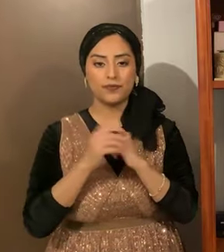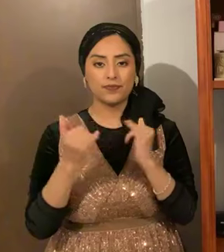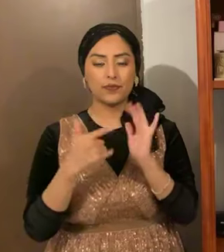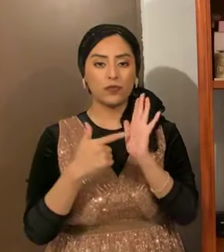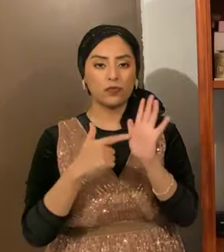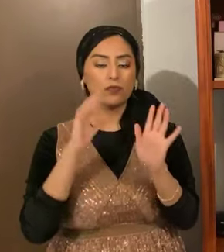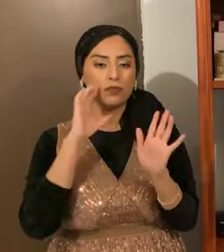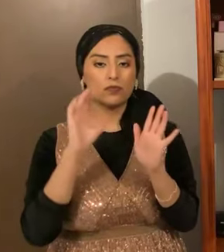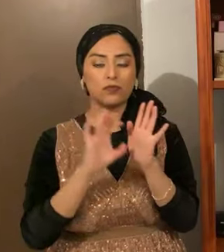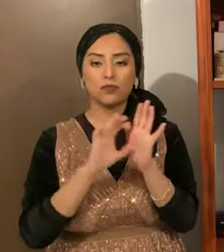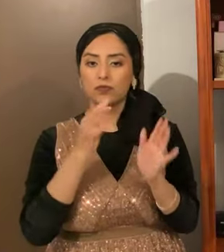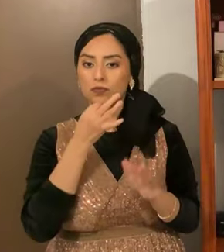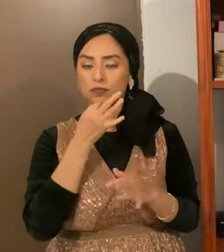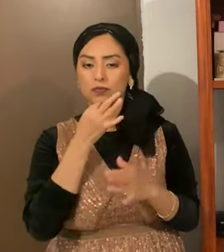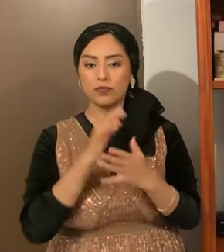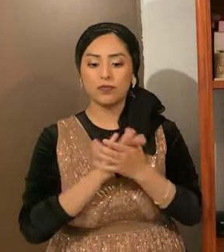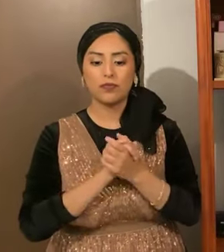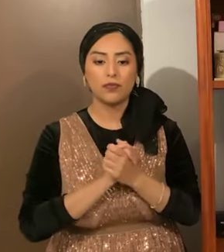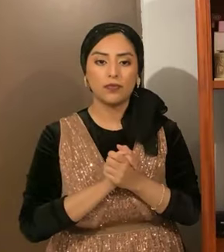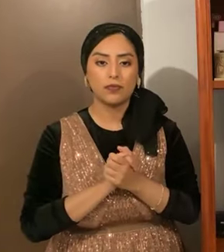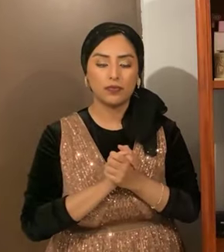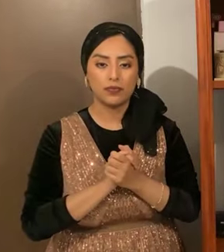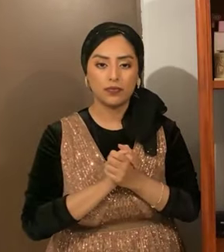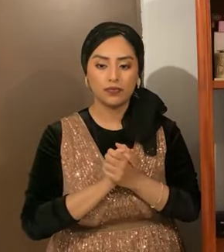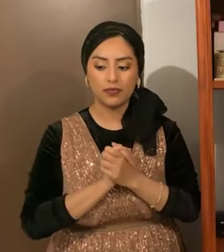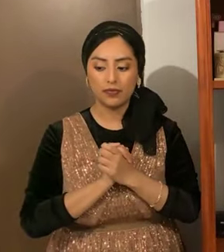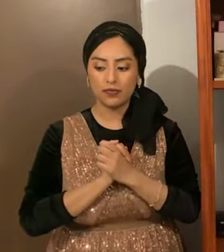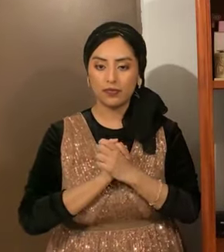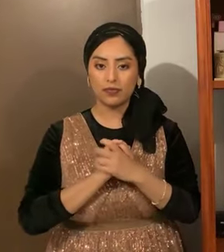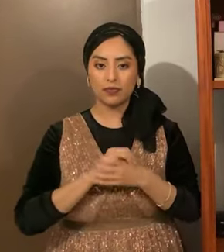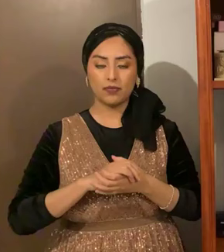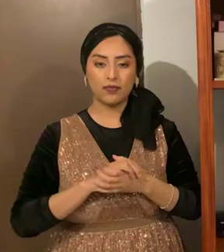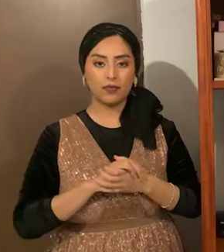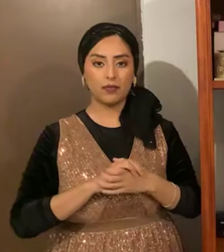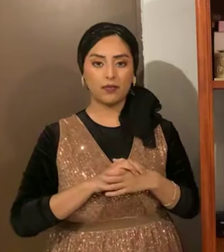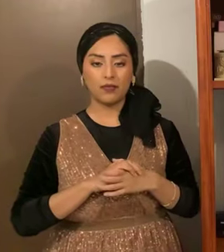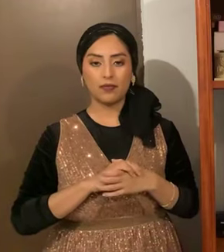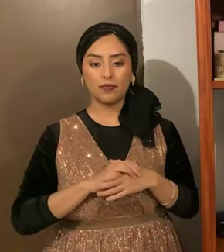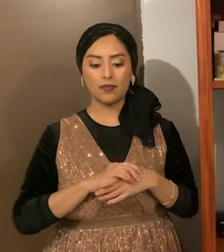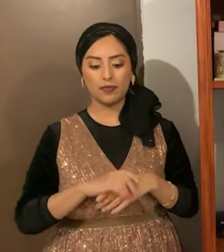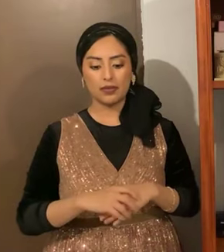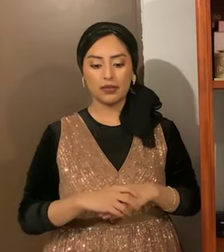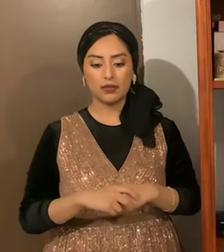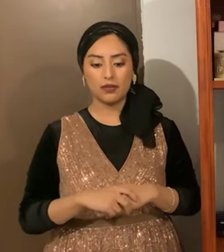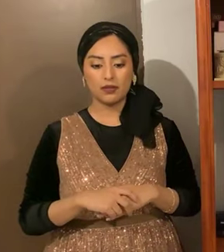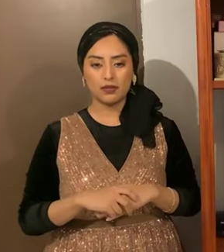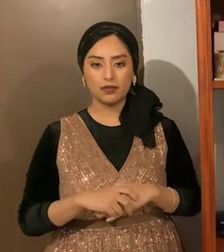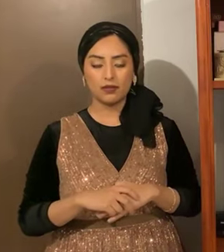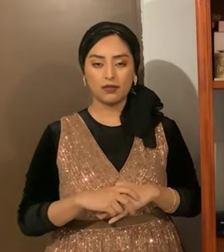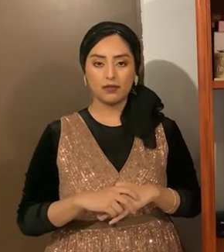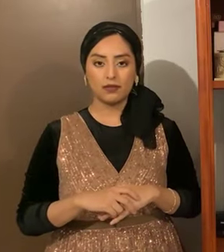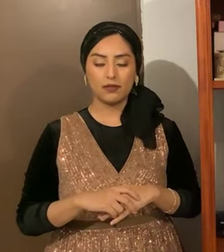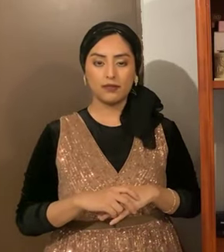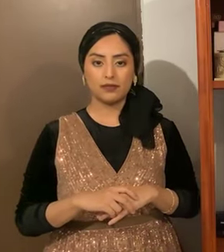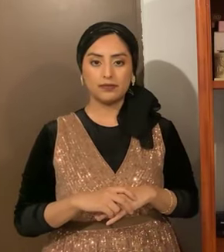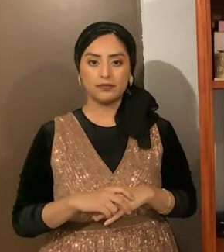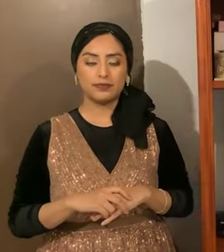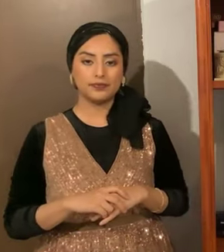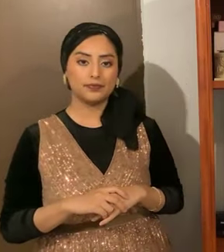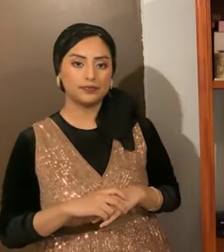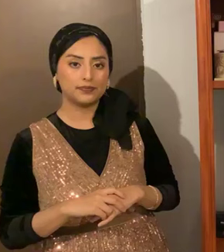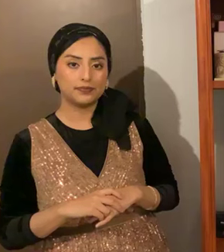Eso ya lo hemos estudiado. La umbra es la parte más oscura de la sombra de la Tierra. ¿Sí? Por eso